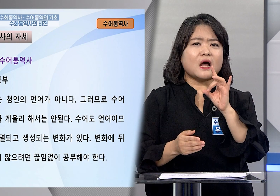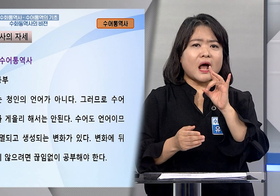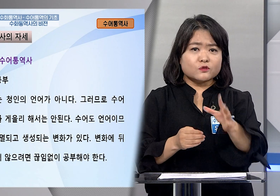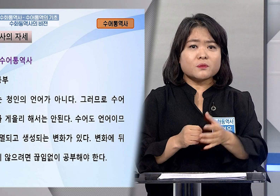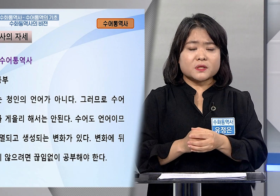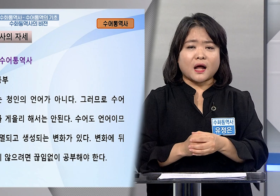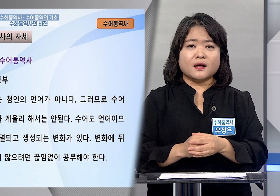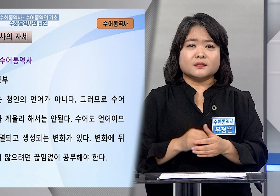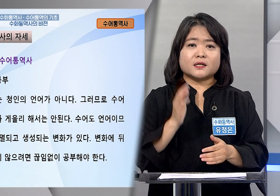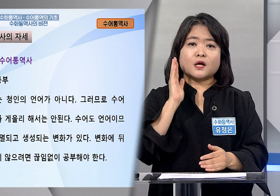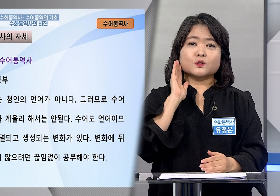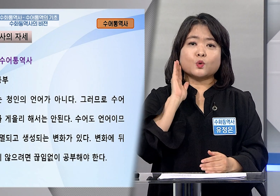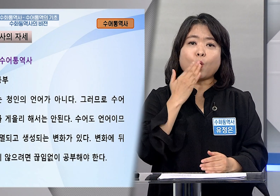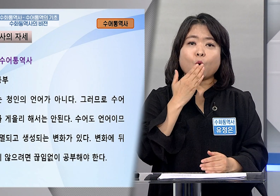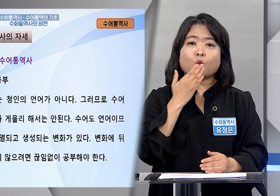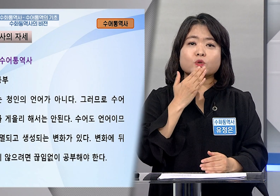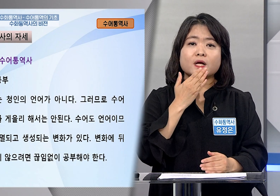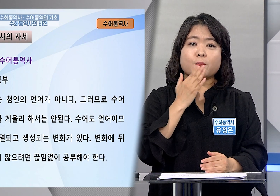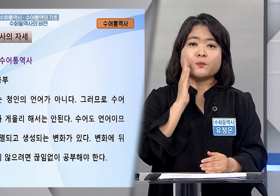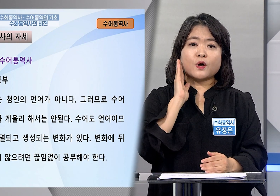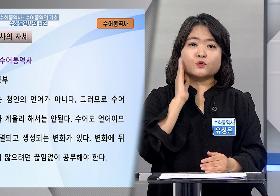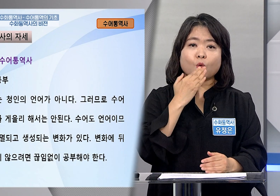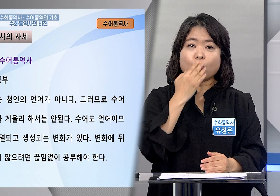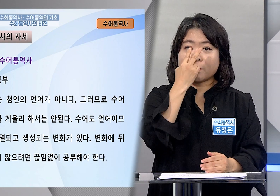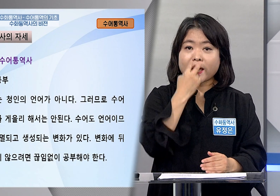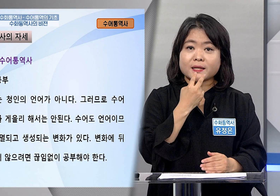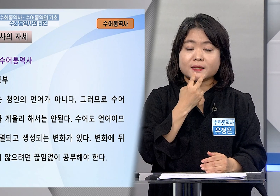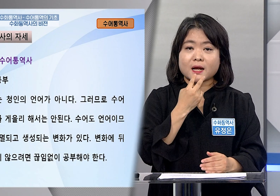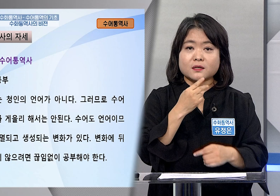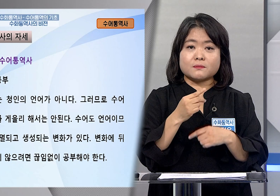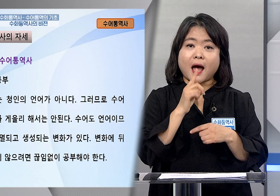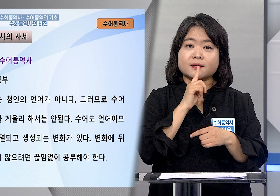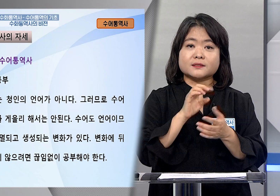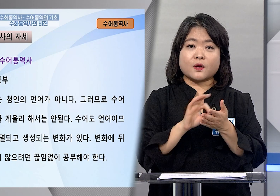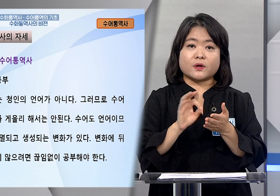안 됩니다. 제가 우리가 보면 농맹인이라는 말을 사용해요.